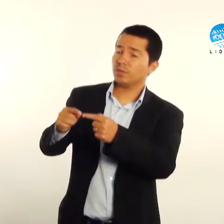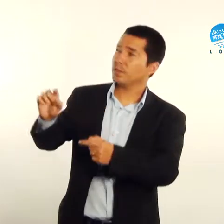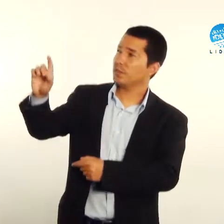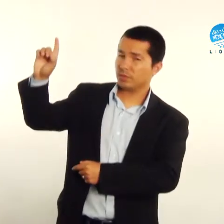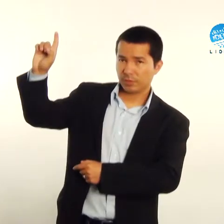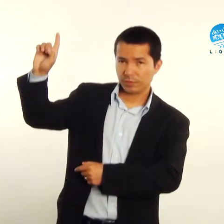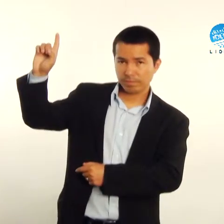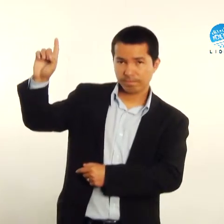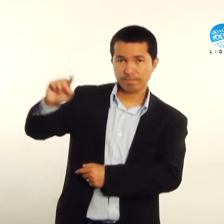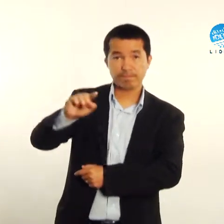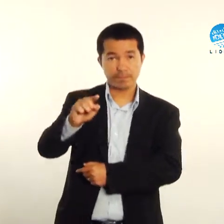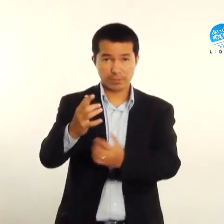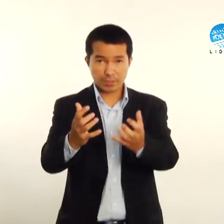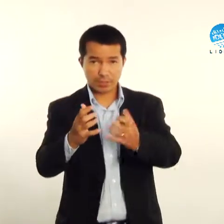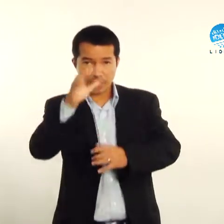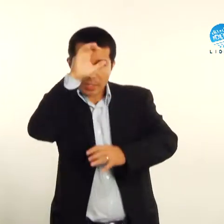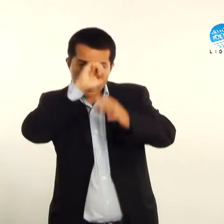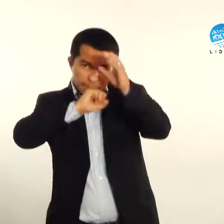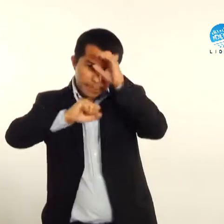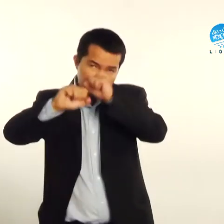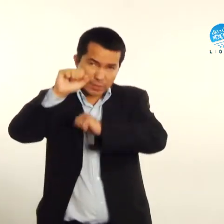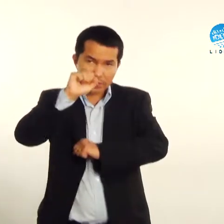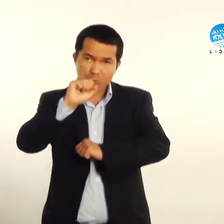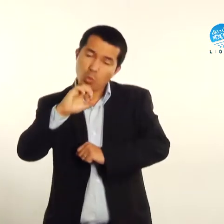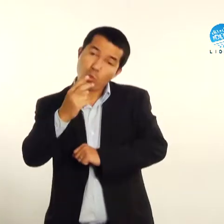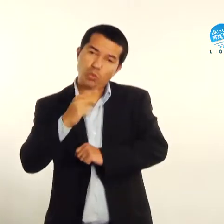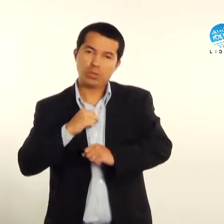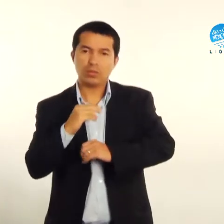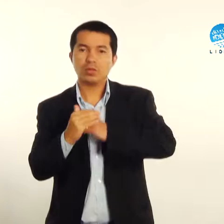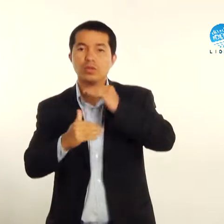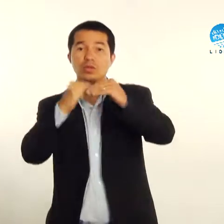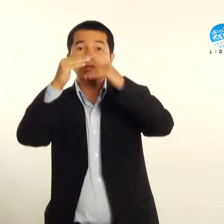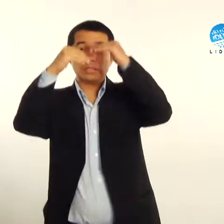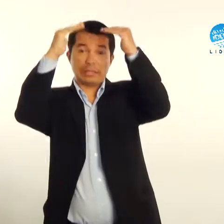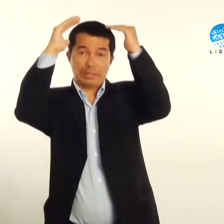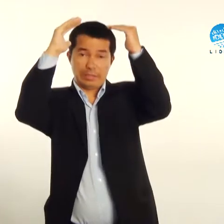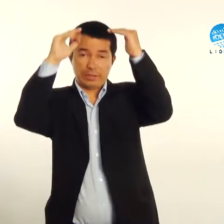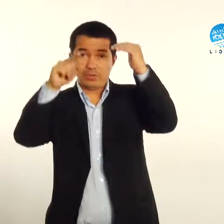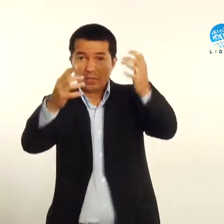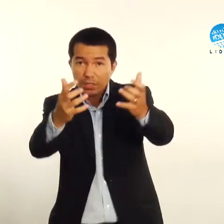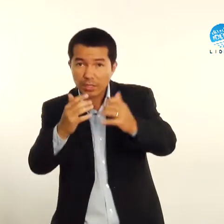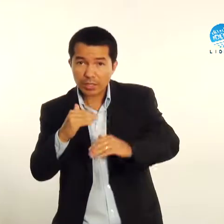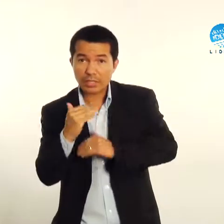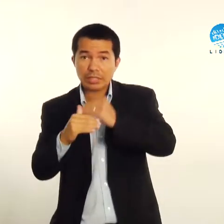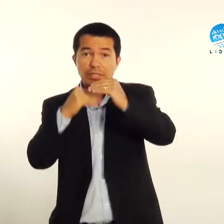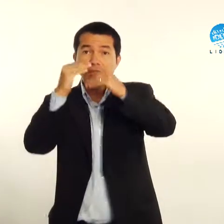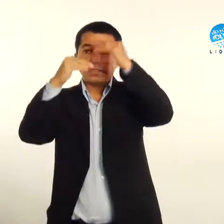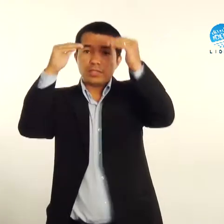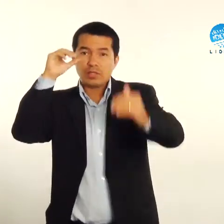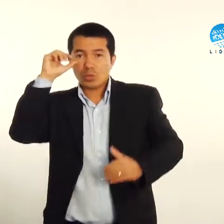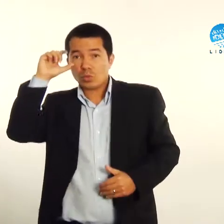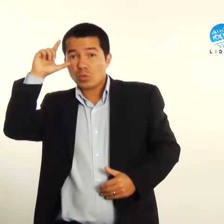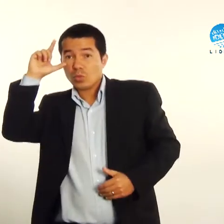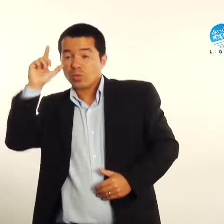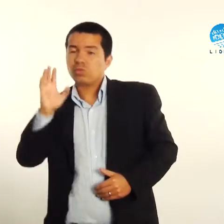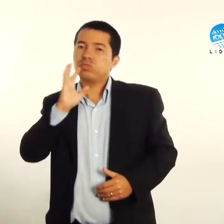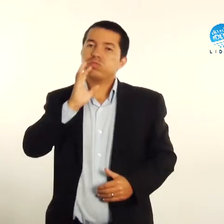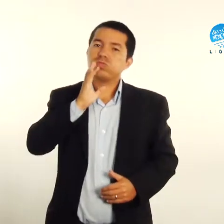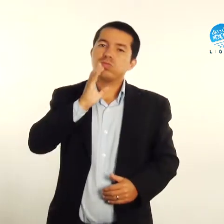do jeito do Senhor, eu quero crescer, não importa a idade que a gente tenha, mas